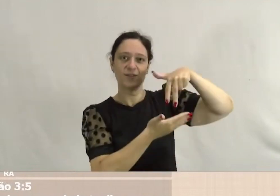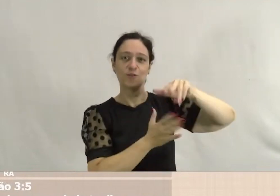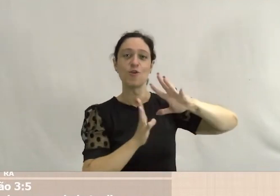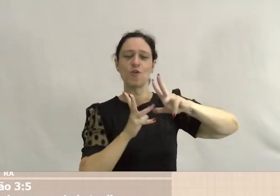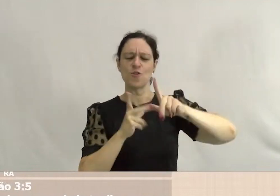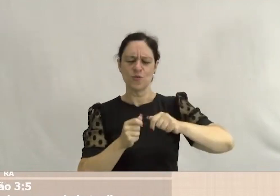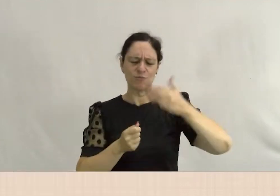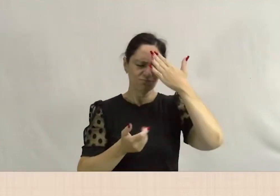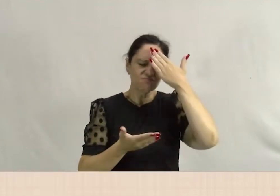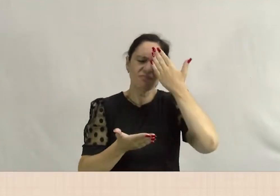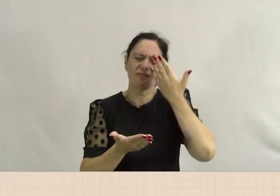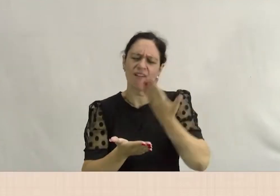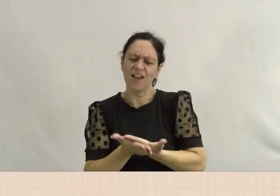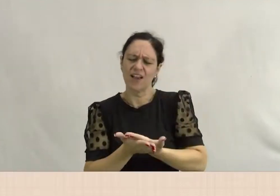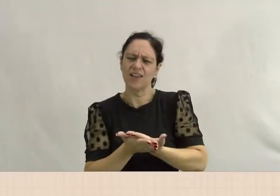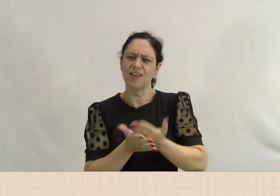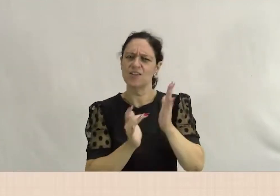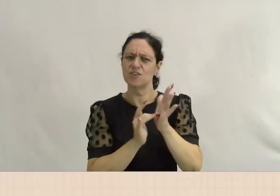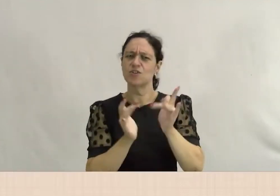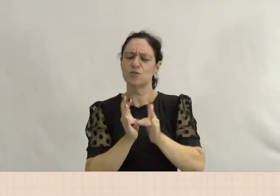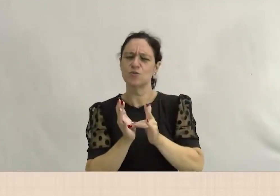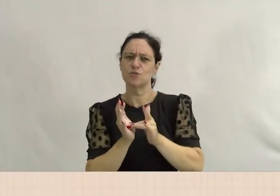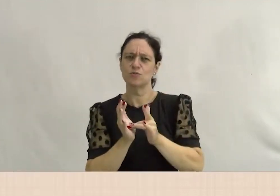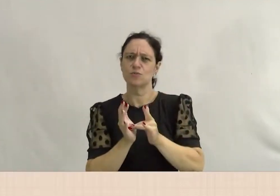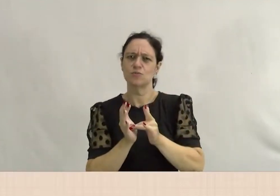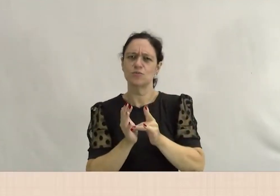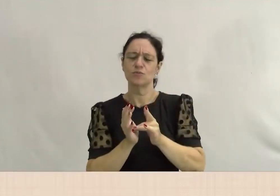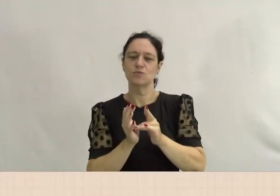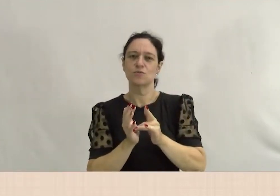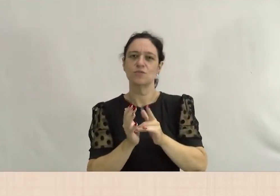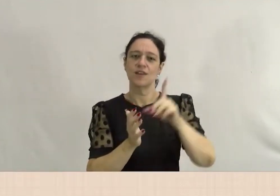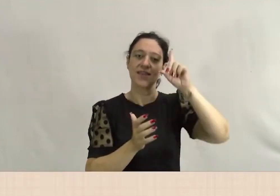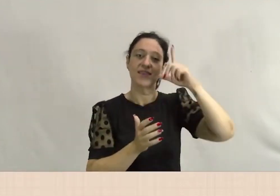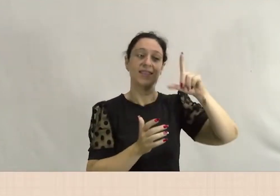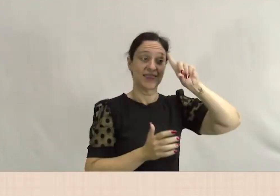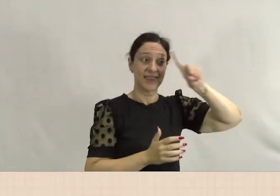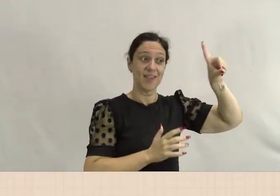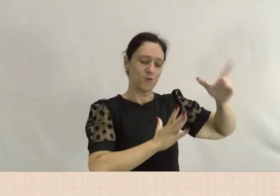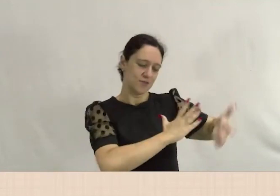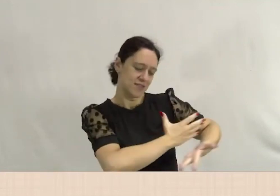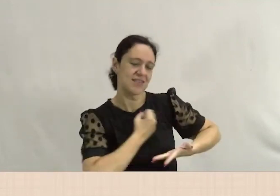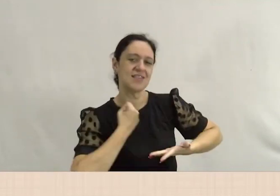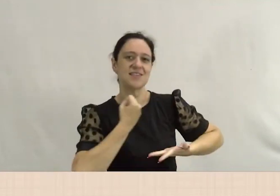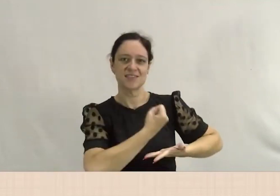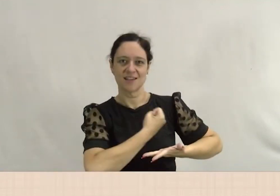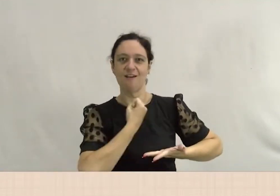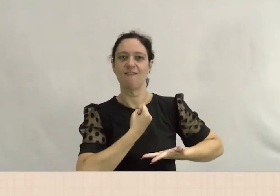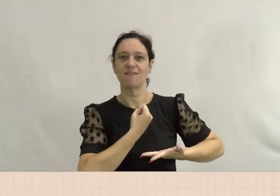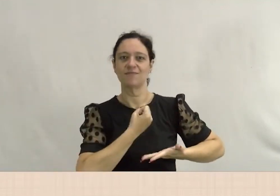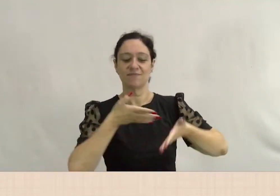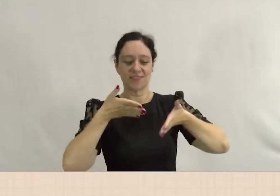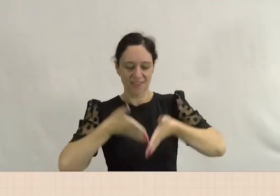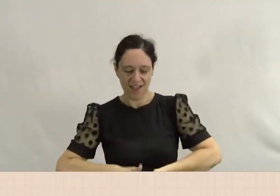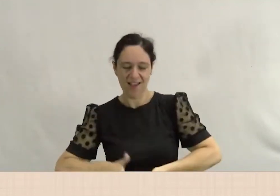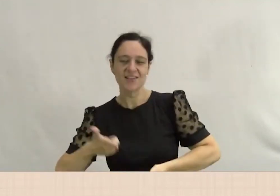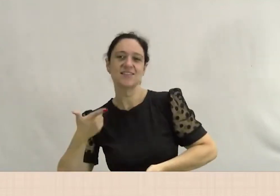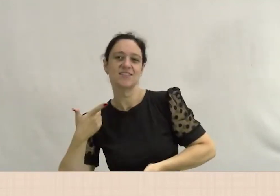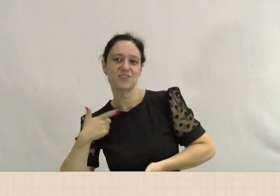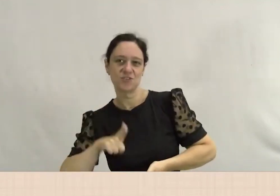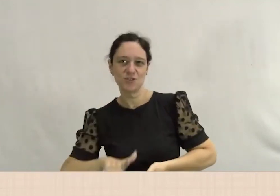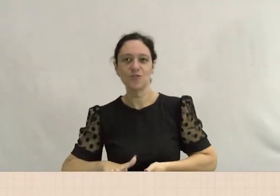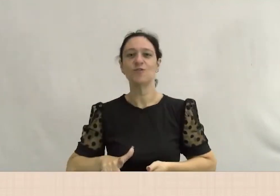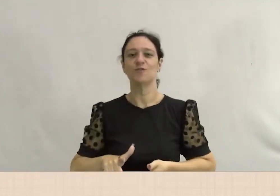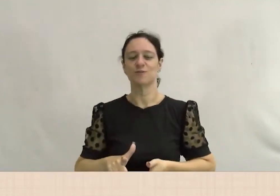aquele que confessa Jesus como Senhor, irmãos, é salvo, nasce de novo, é regenerado